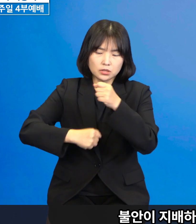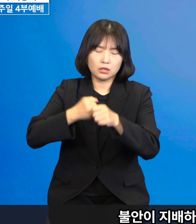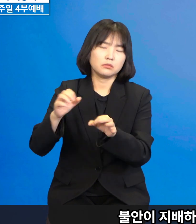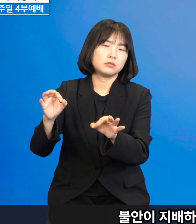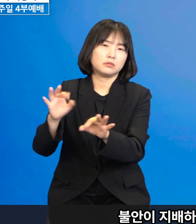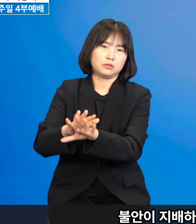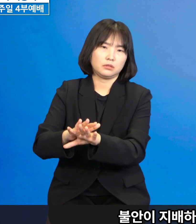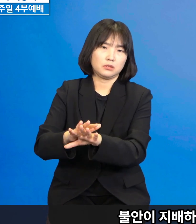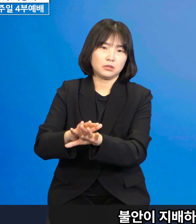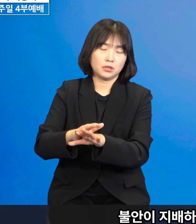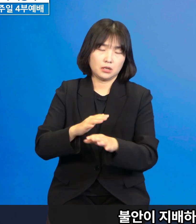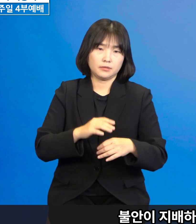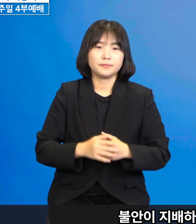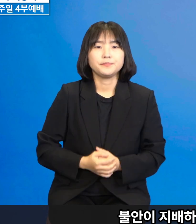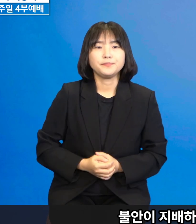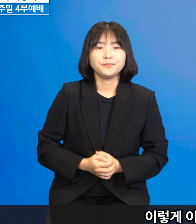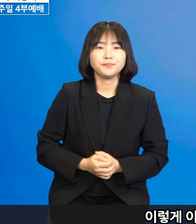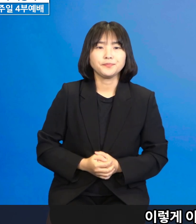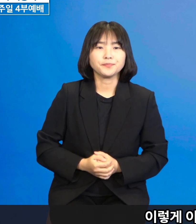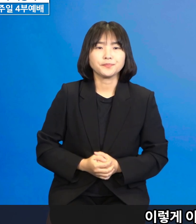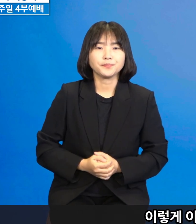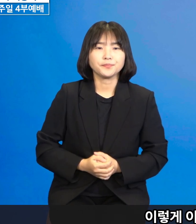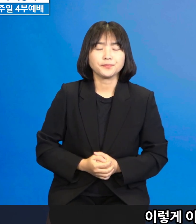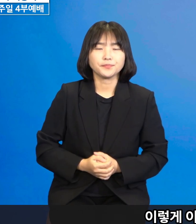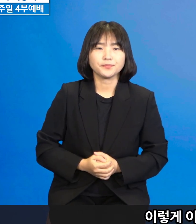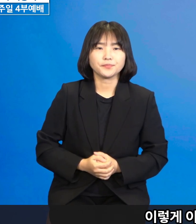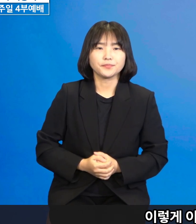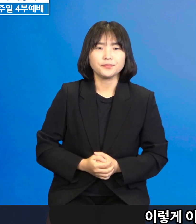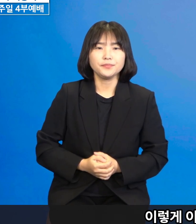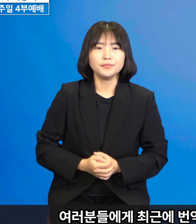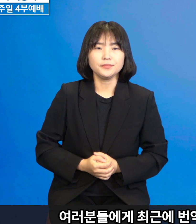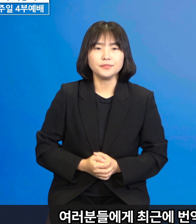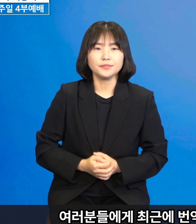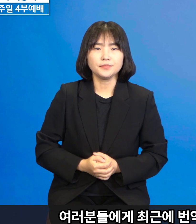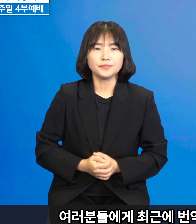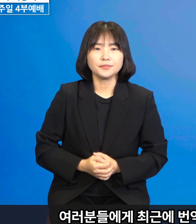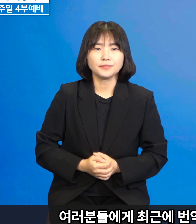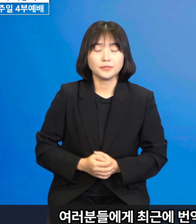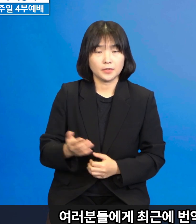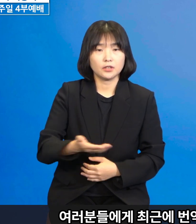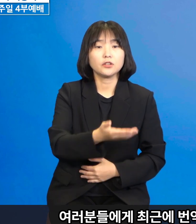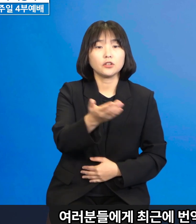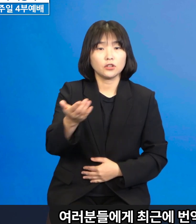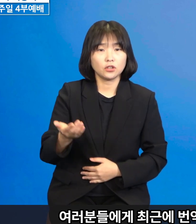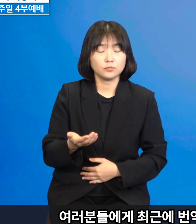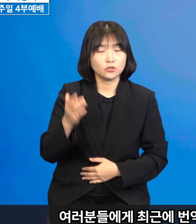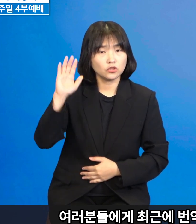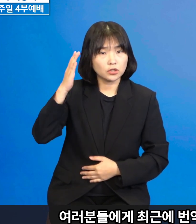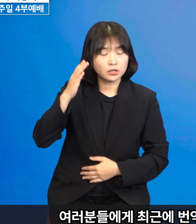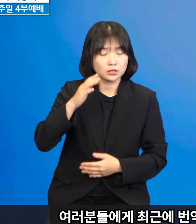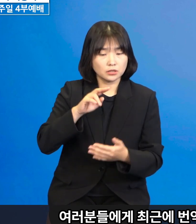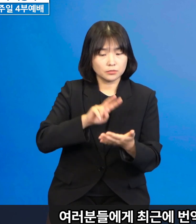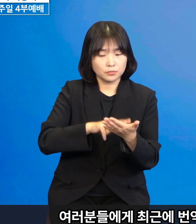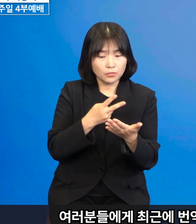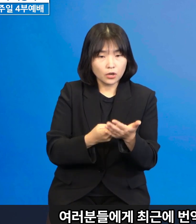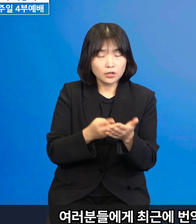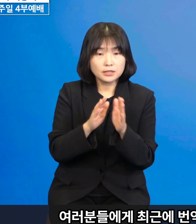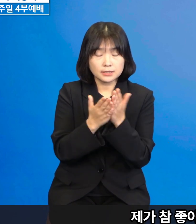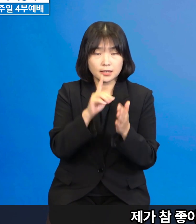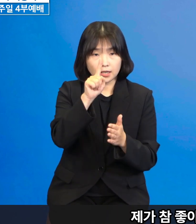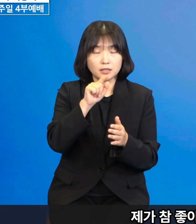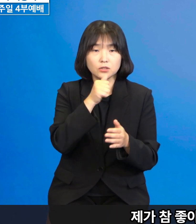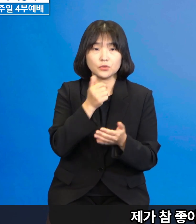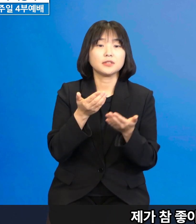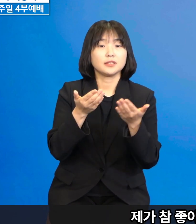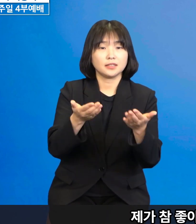사라진다. 불안이 지배하면 자유가 사라진다. 이렇게 이야기를 합니다. 여러분들에게 최근에 번역된 책 하나를